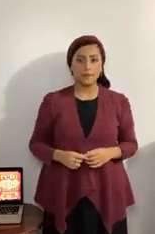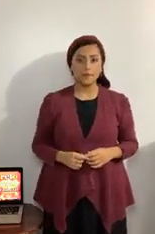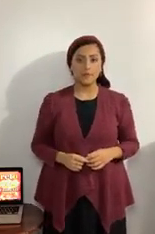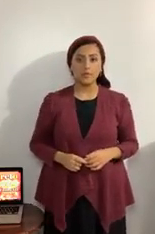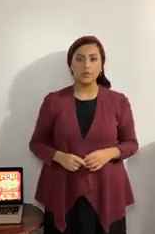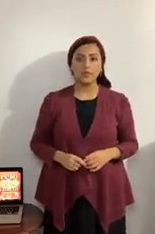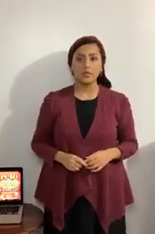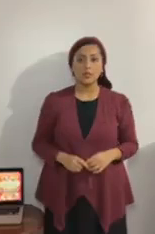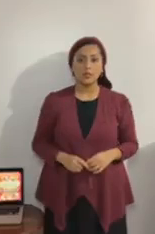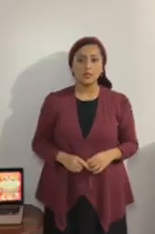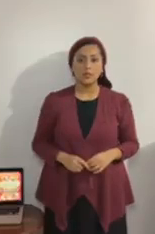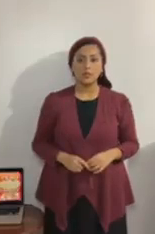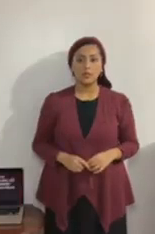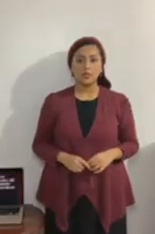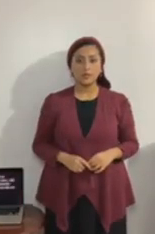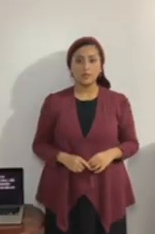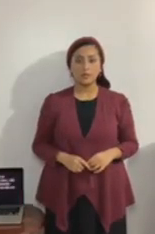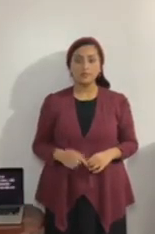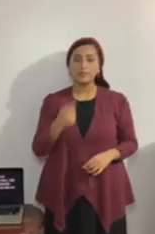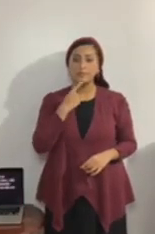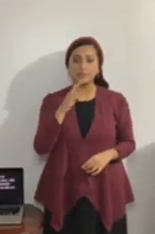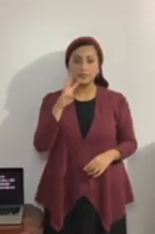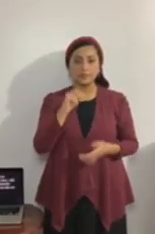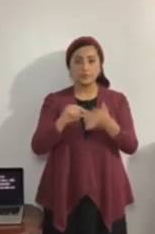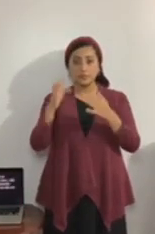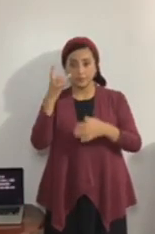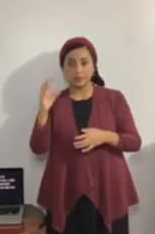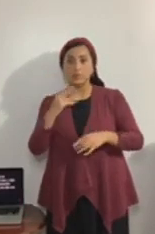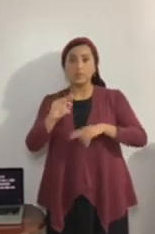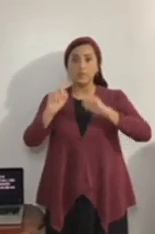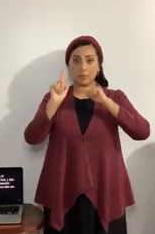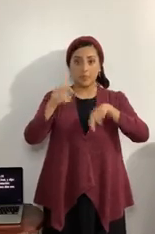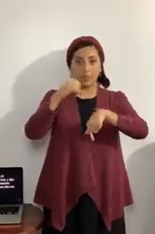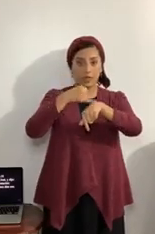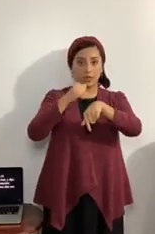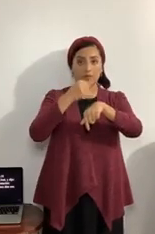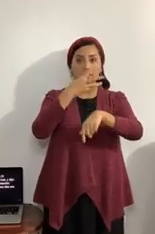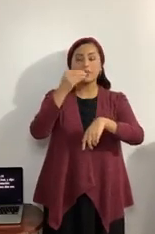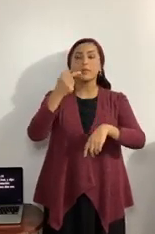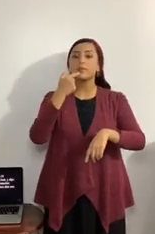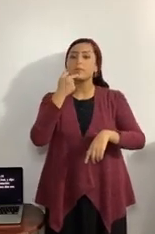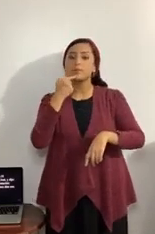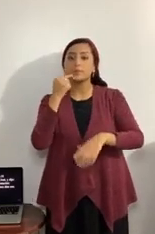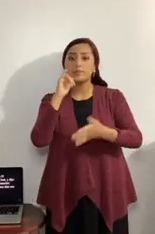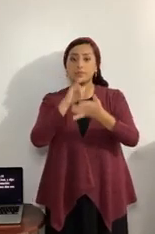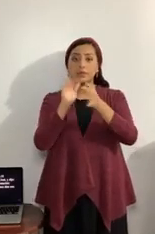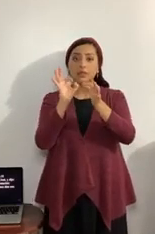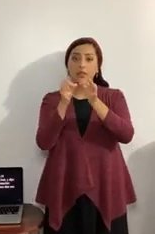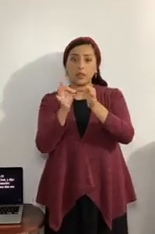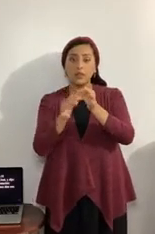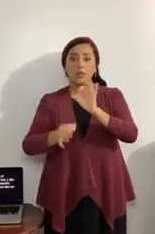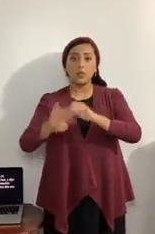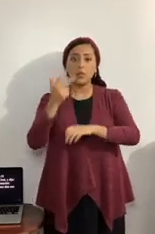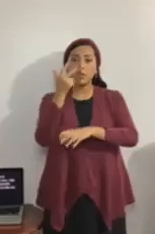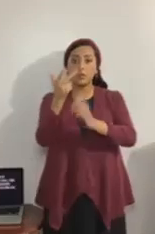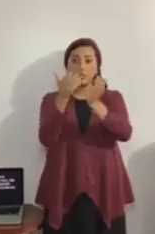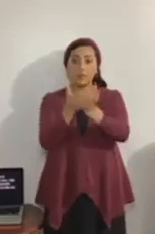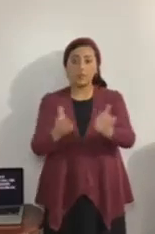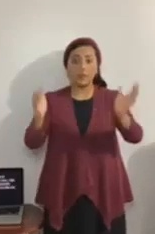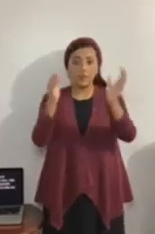Génesis 40, 18 dice: entonces respondió Yosef y dijo: esta es su interpretación, los 3 canastillos 3 días son.